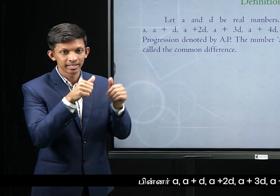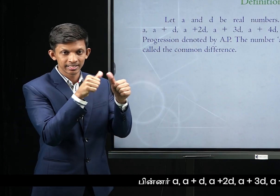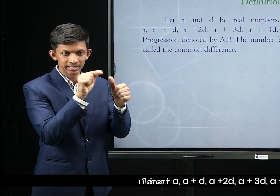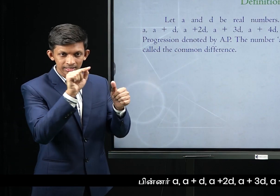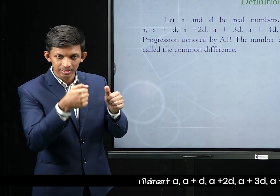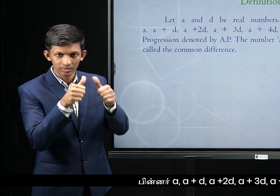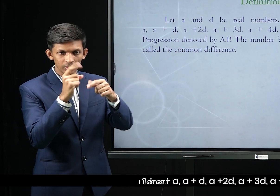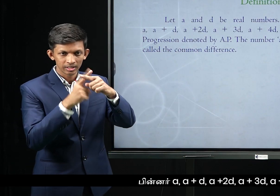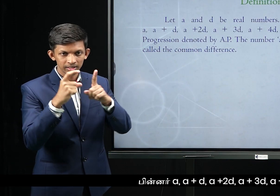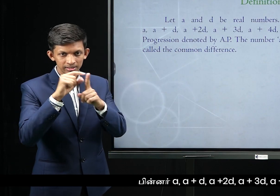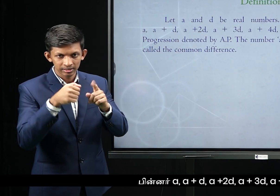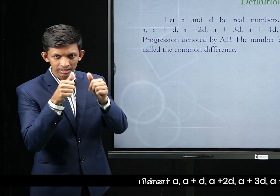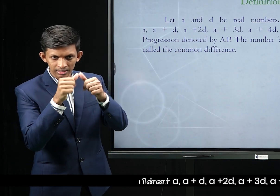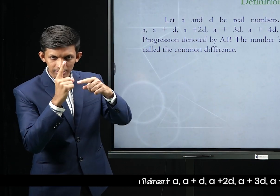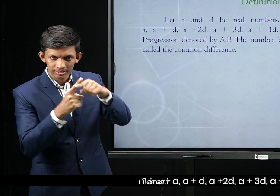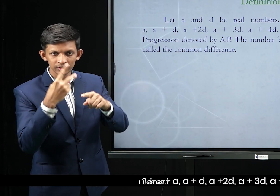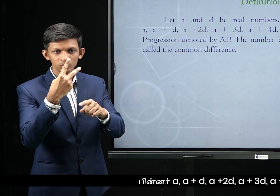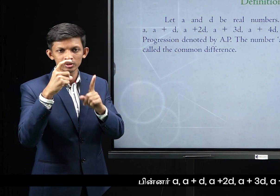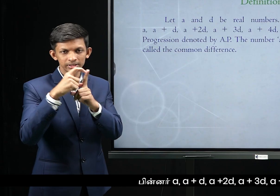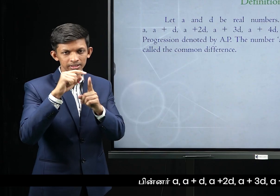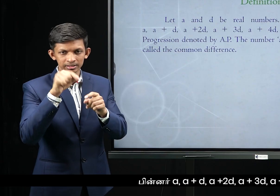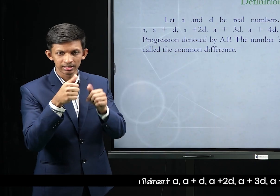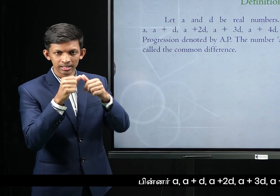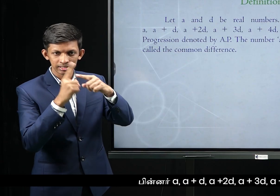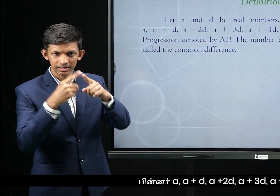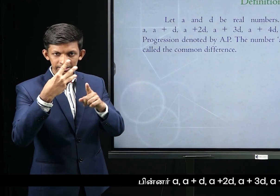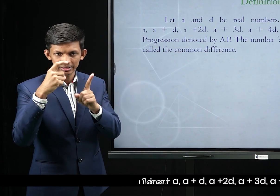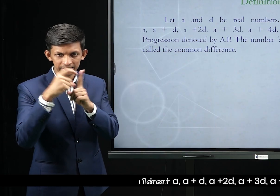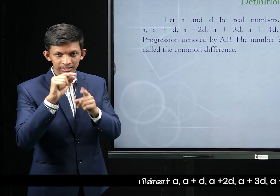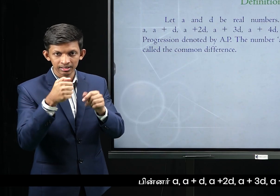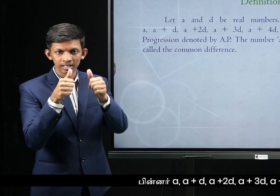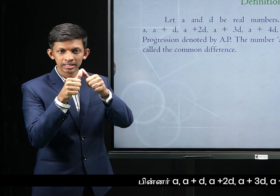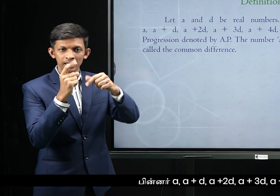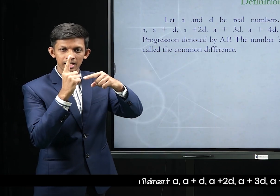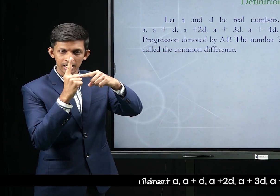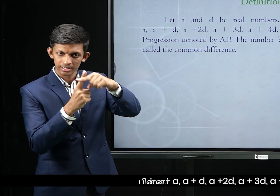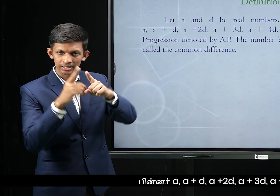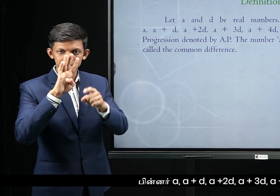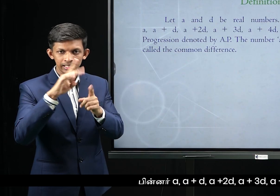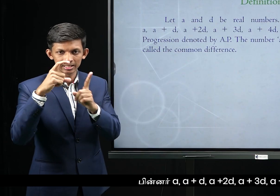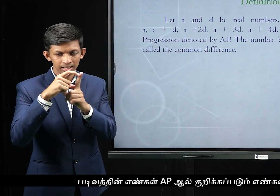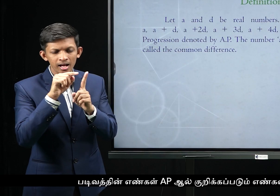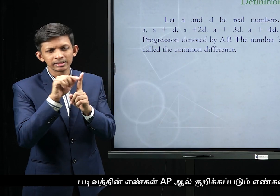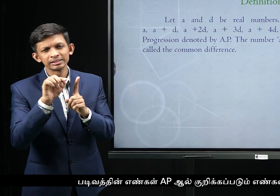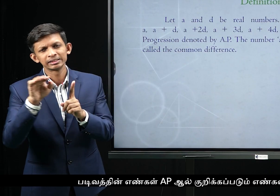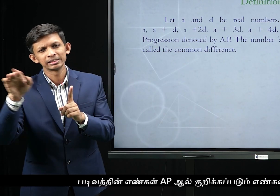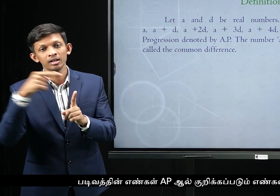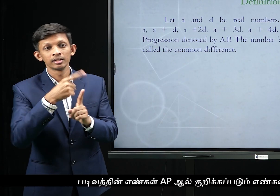d, a கூட்டல் 2d, a கூட்டல் 3d, a கூட்டல் 4d படிவத்தின்